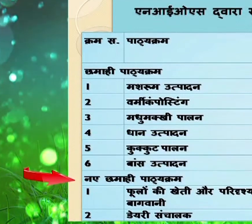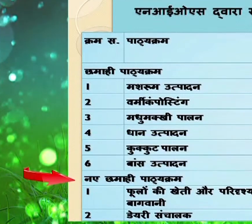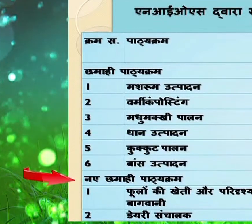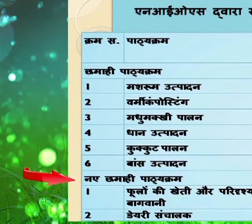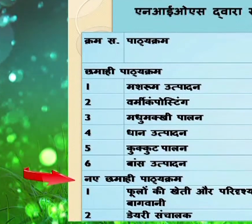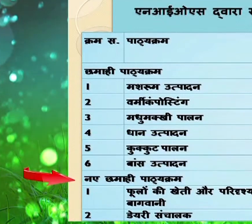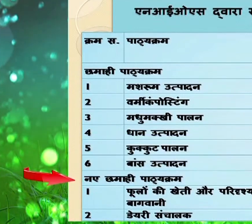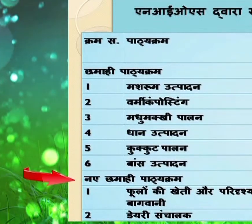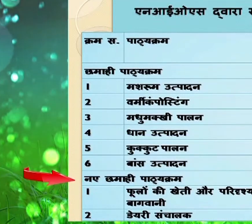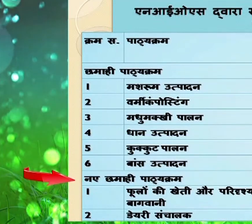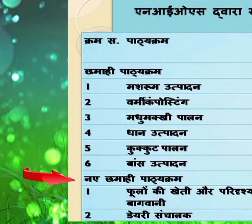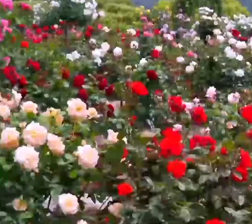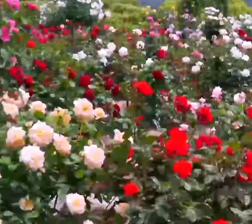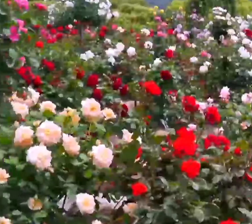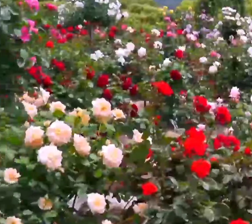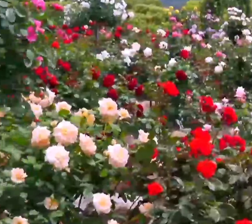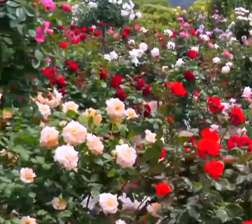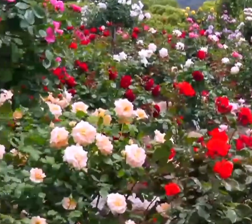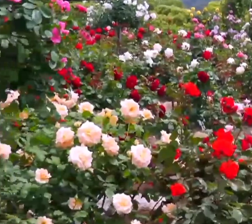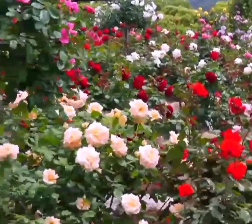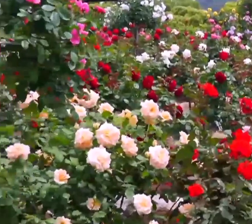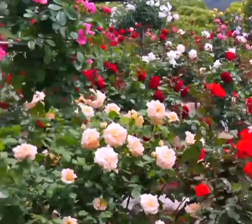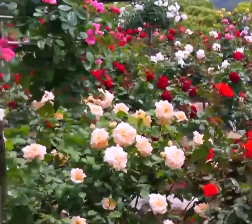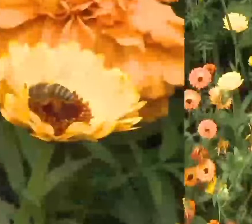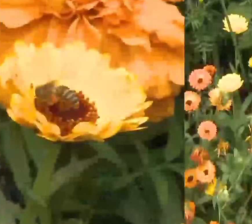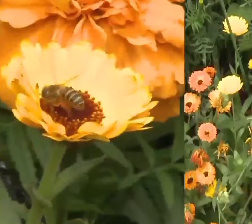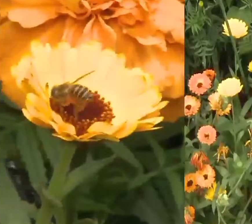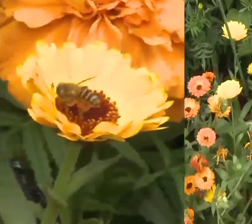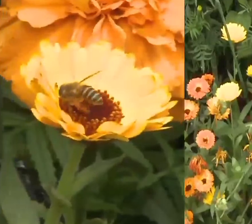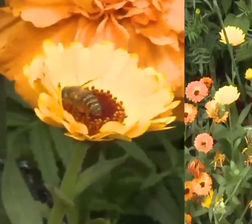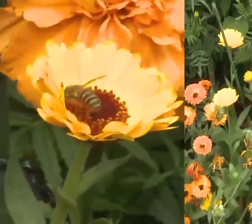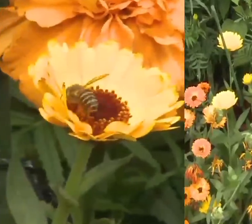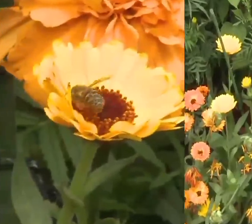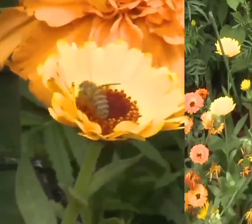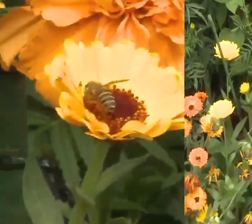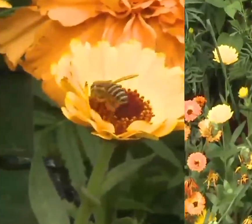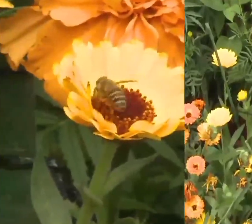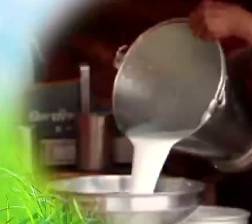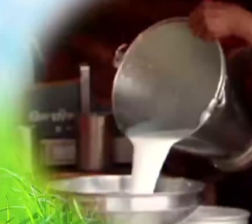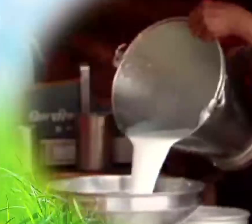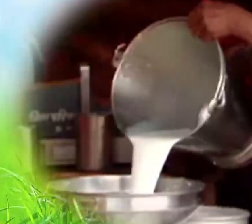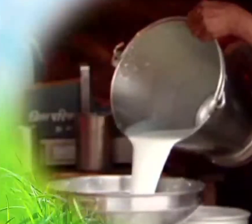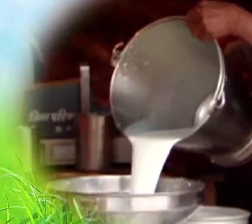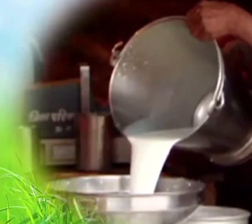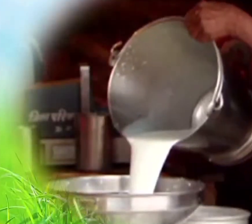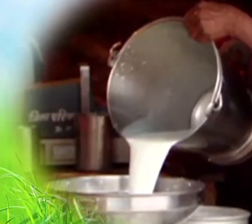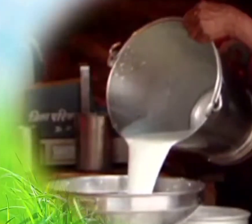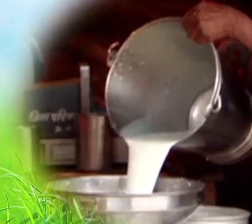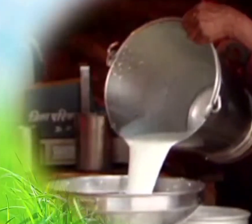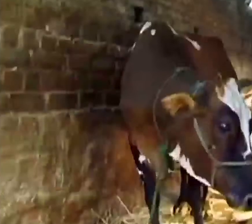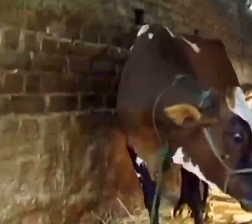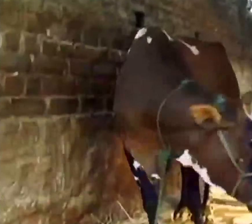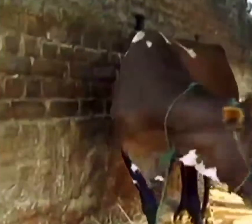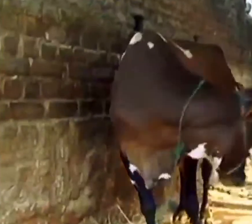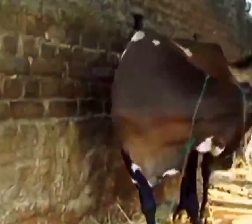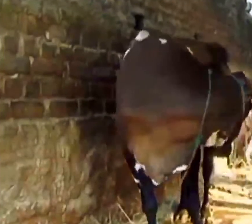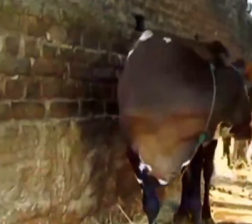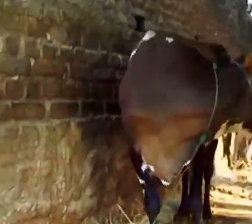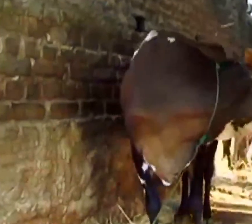है। फूलों की खेती और परिदृश्य बागवानी एवं डेयरी संचालन नए 6 माही पाठ्यक्रम